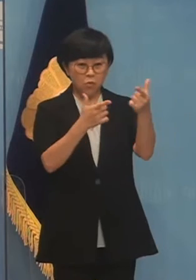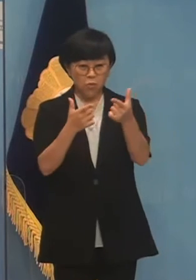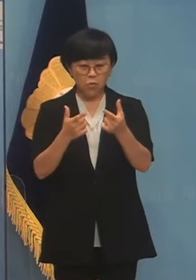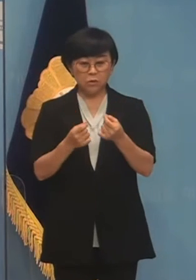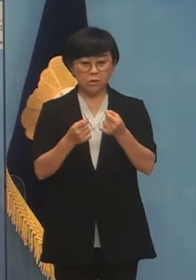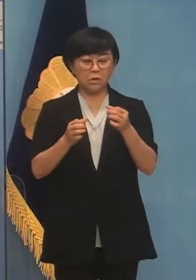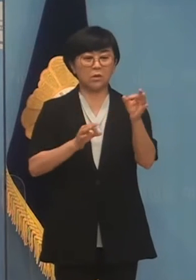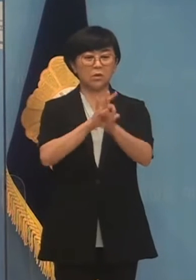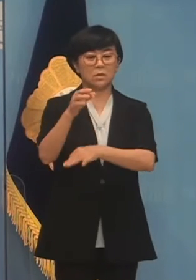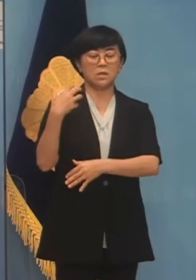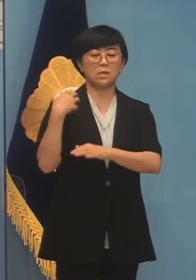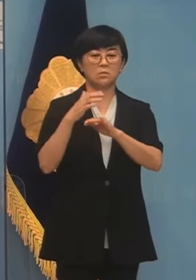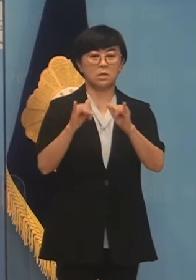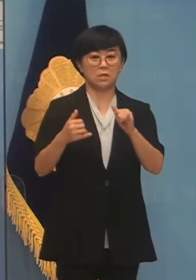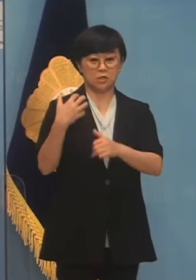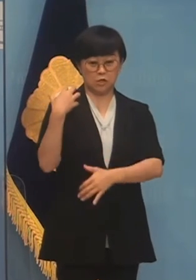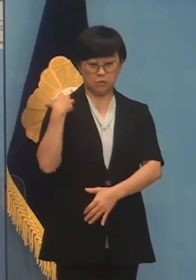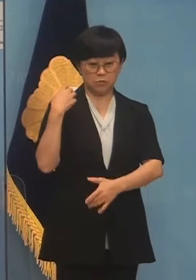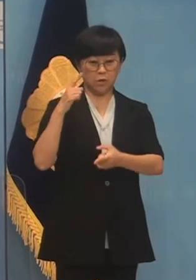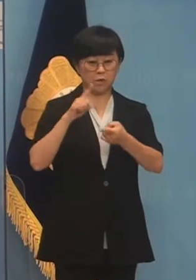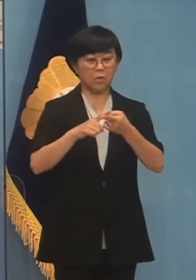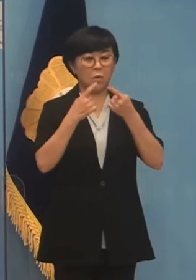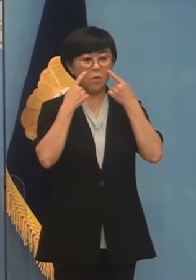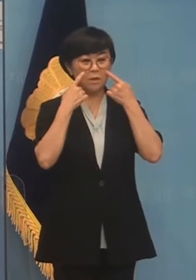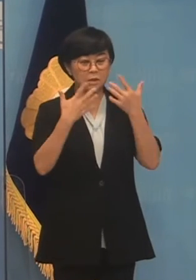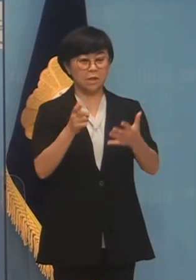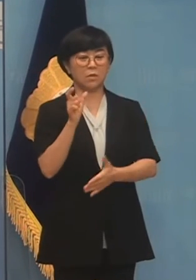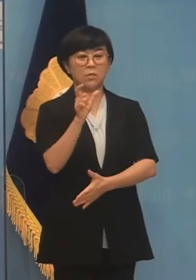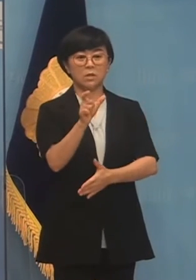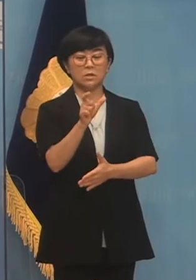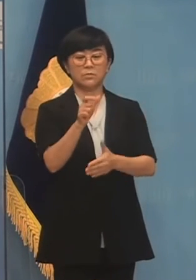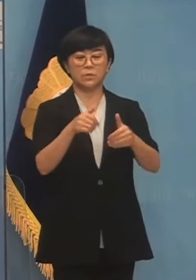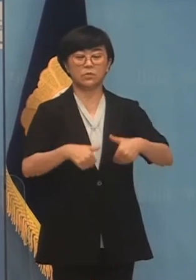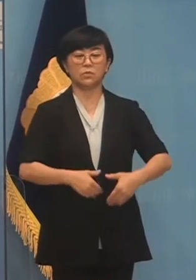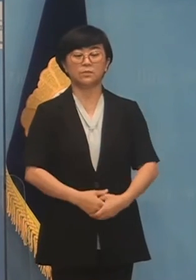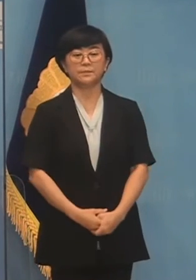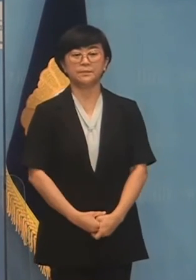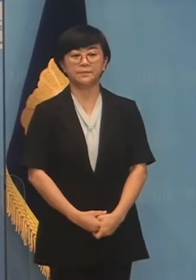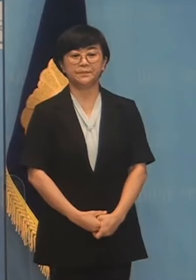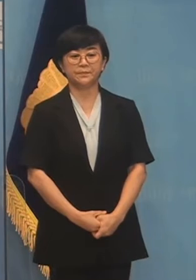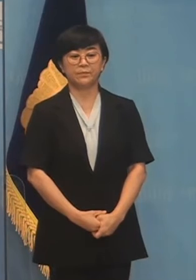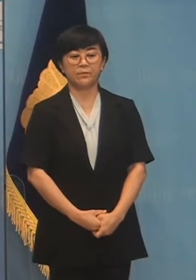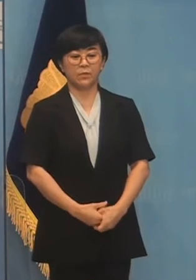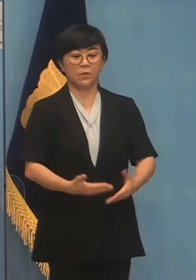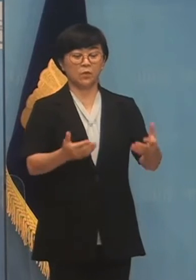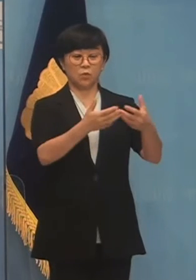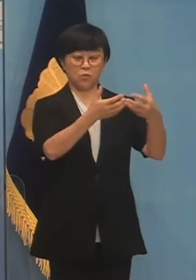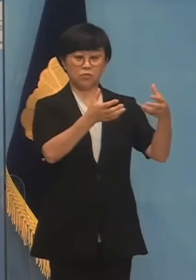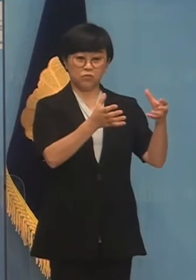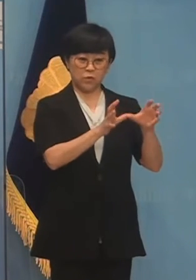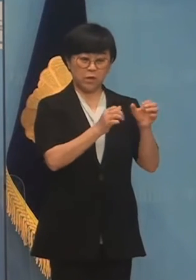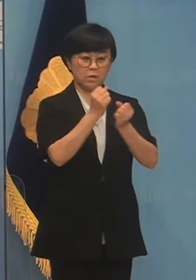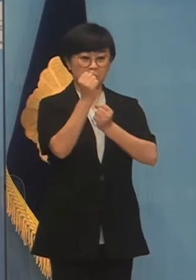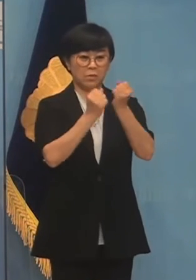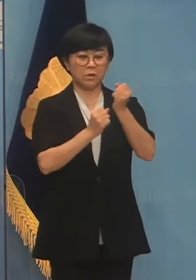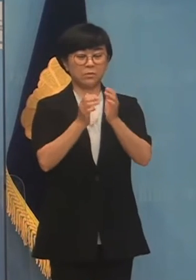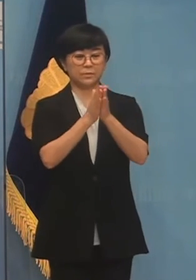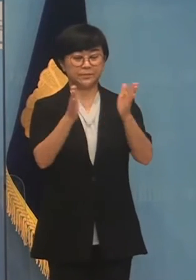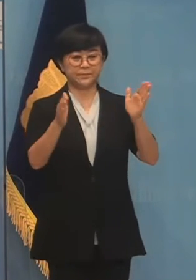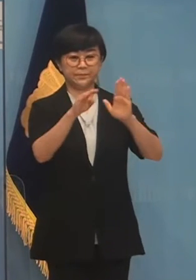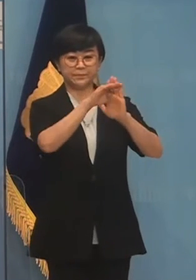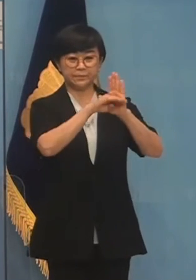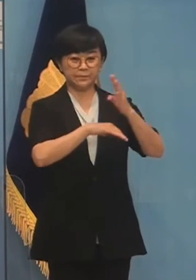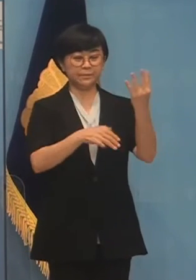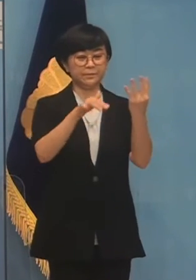하는 경영책임자의 의무임을 명시적으로 규정해야 합니다. 노동부의 설명과 같이 시행령